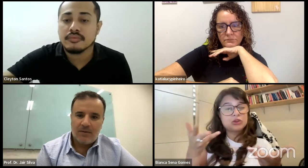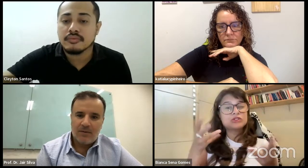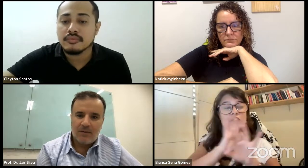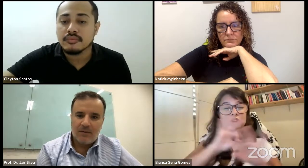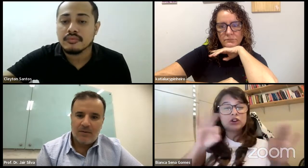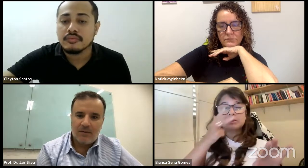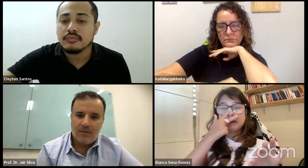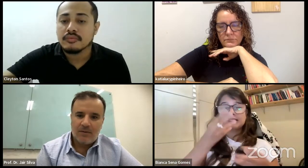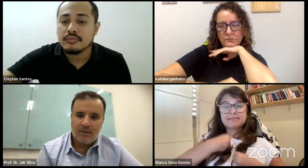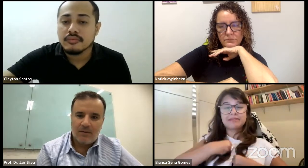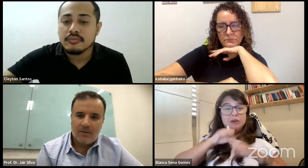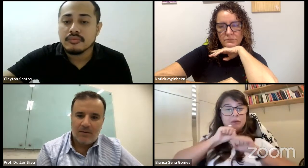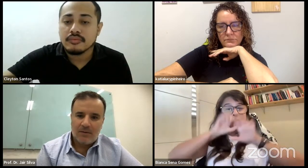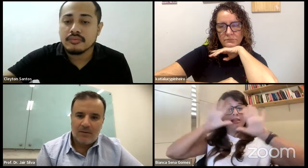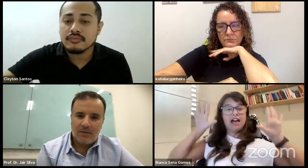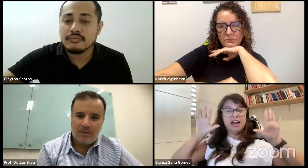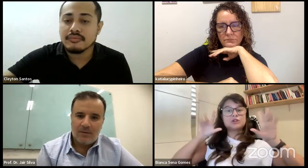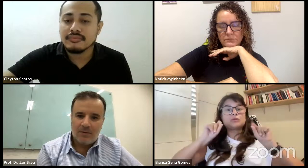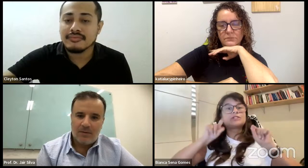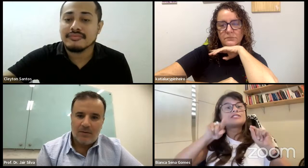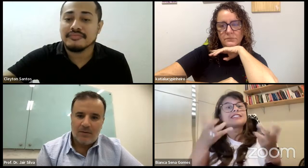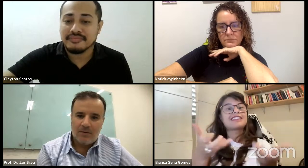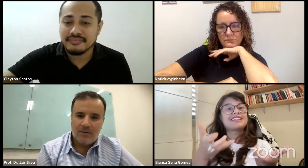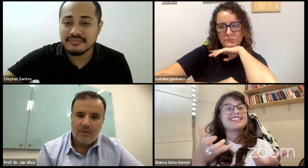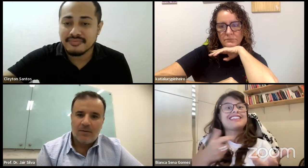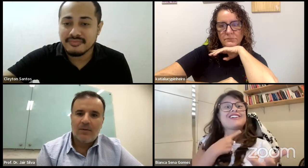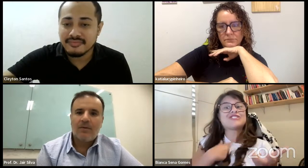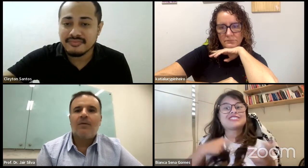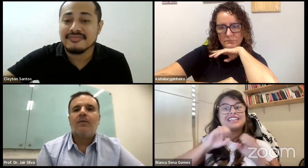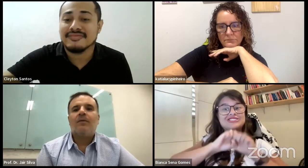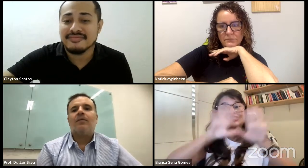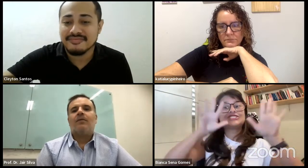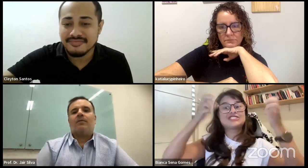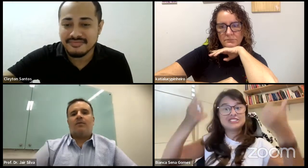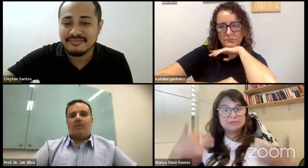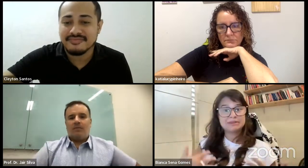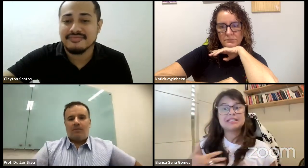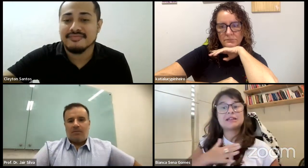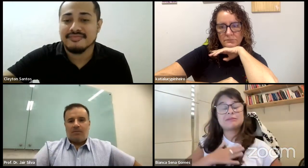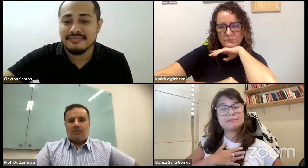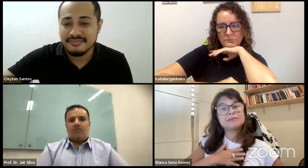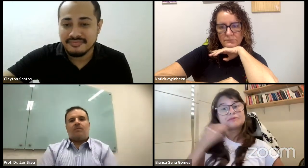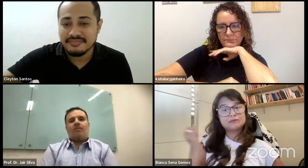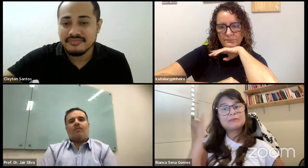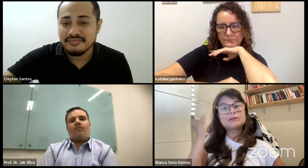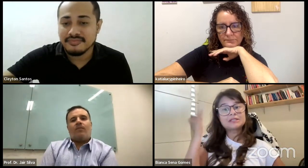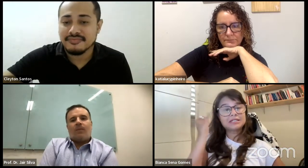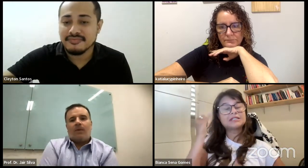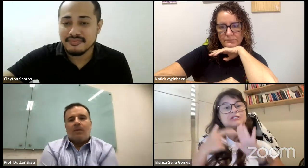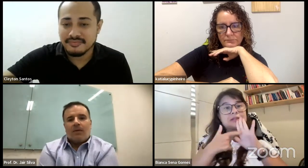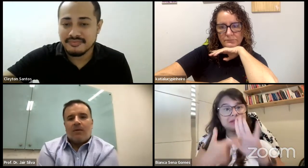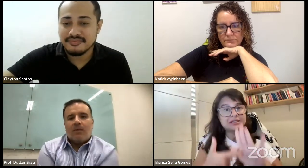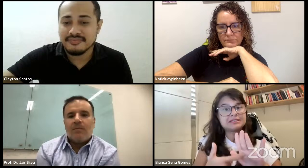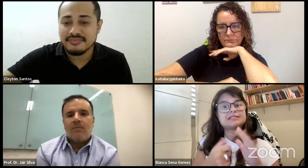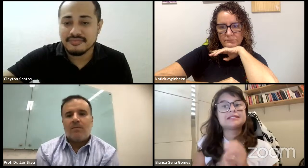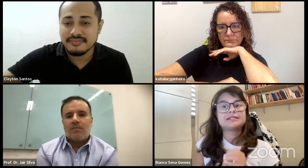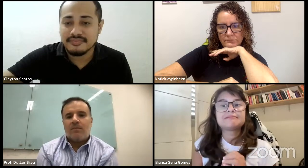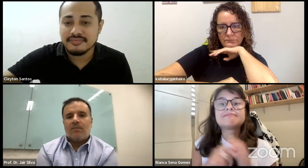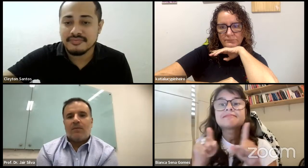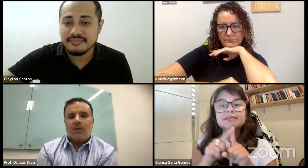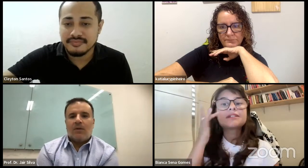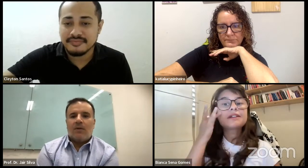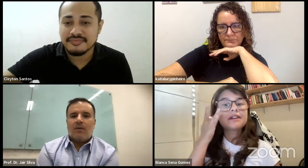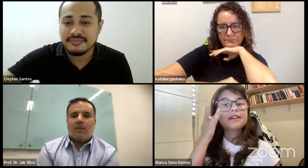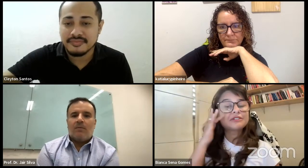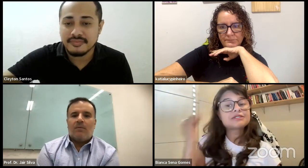Eu achei ótima a sua apresentação dos slides. Você, de fato, tornou muito claro a sua apresentação. Você queria, de fato, tornar isso claro